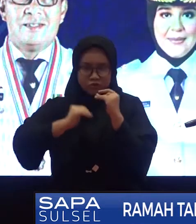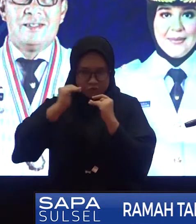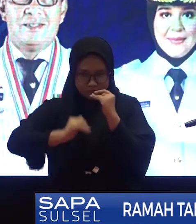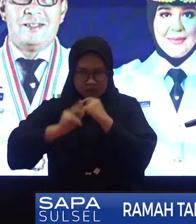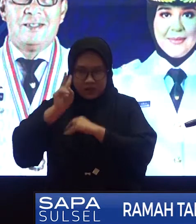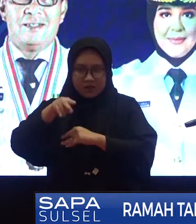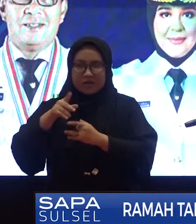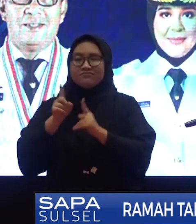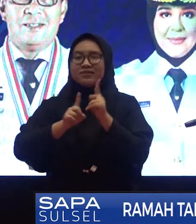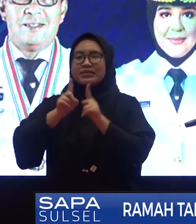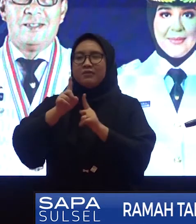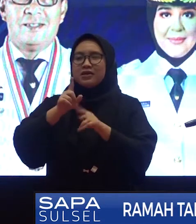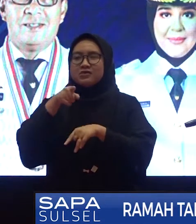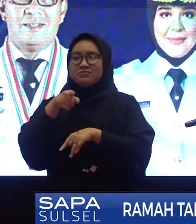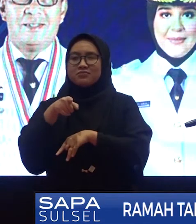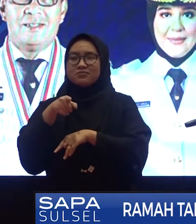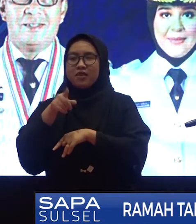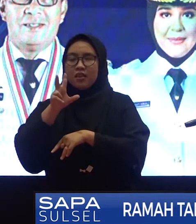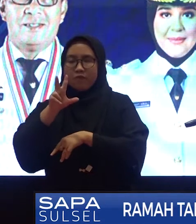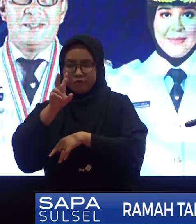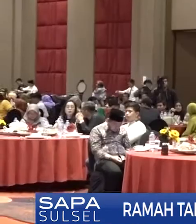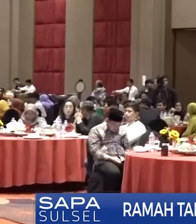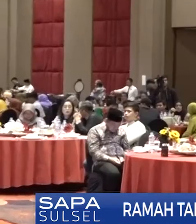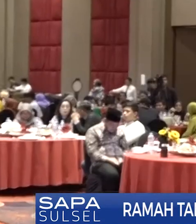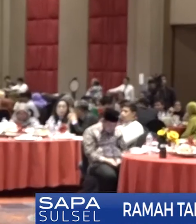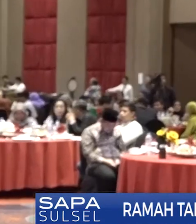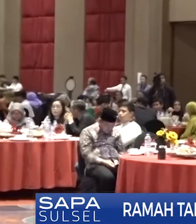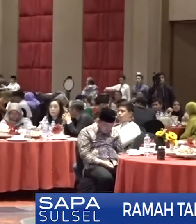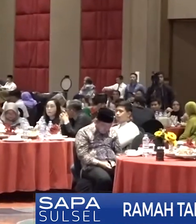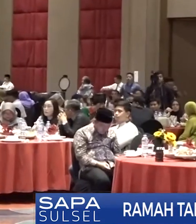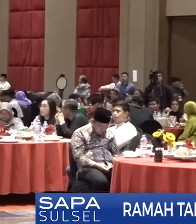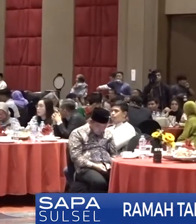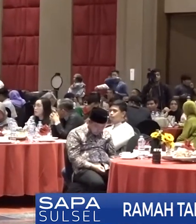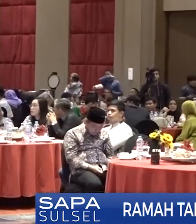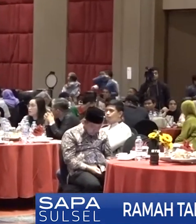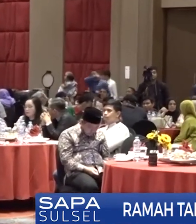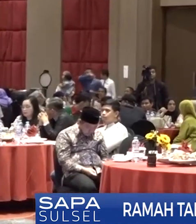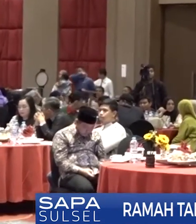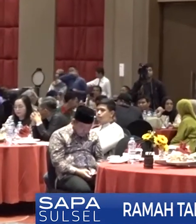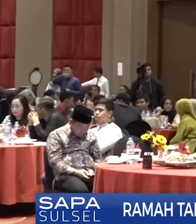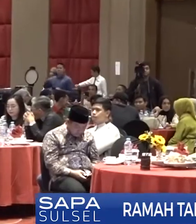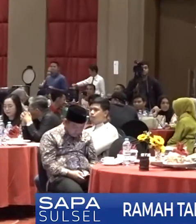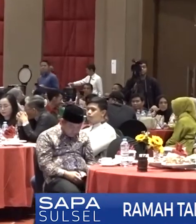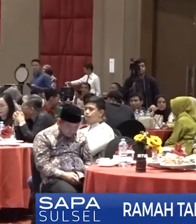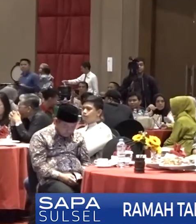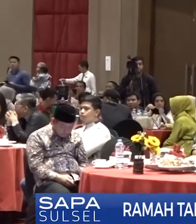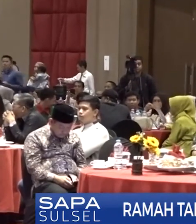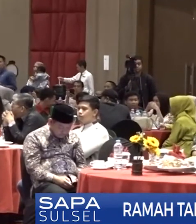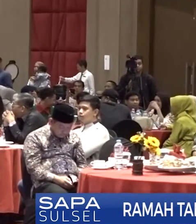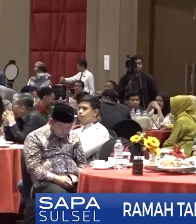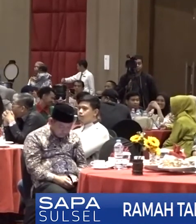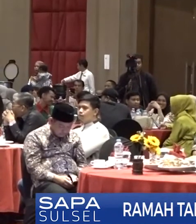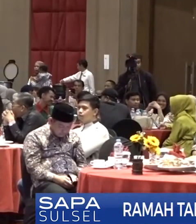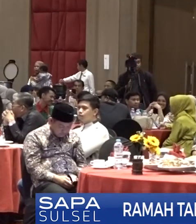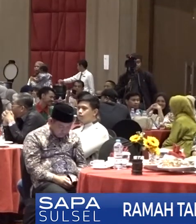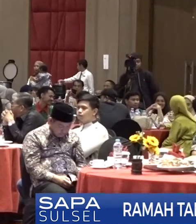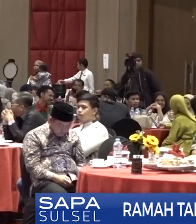menjadi 11,82% Semoga dengan berbagai intervensi program pemerintah dan